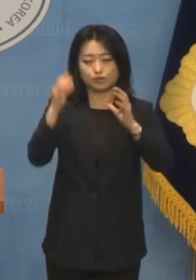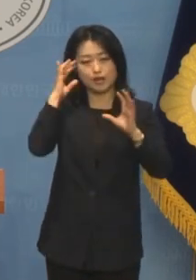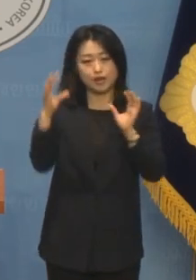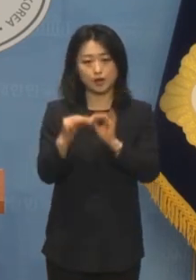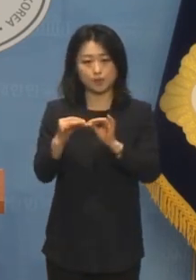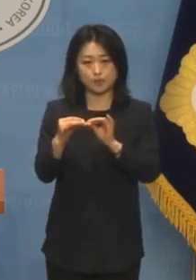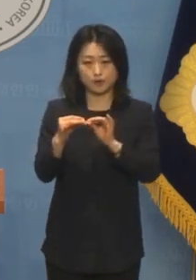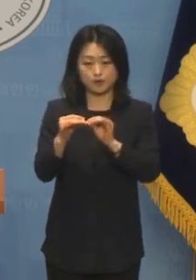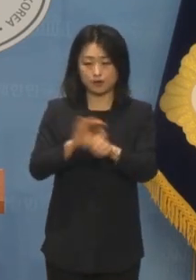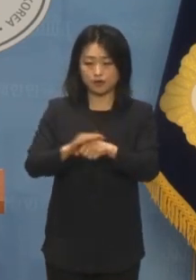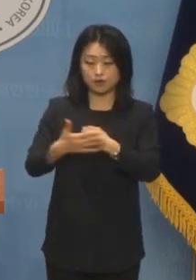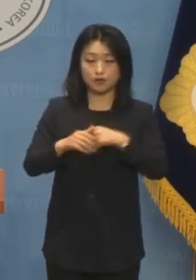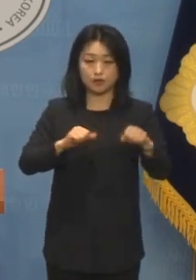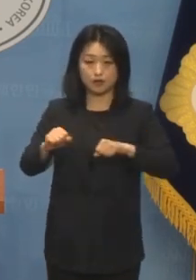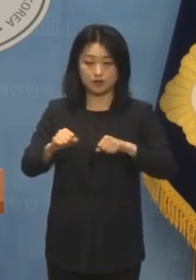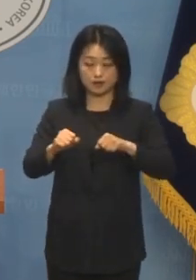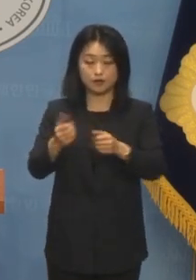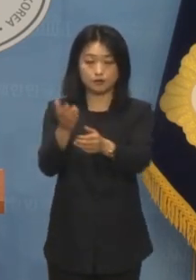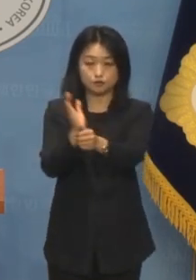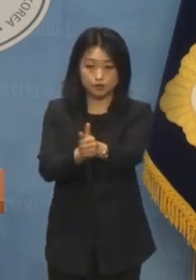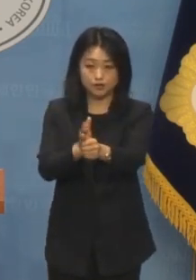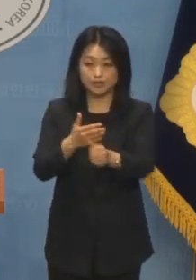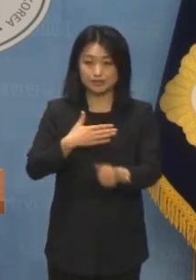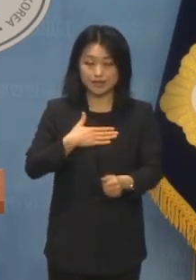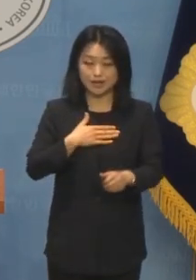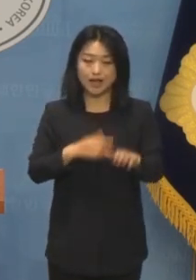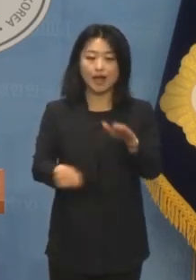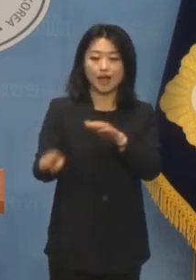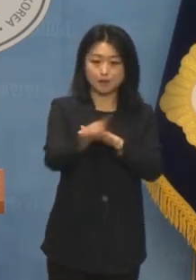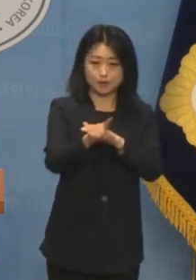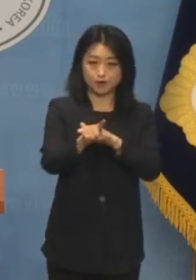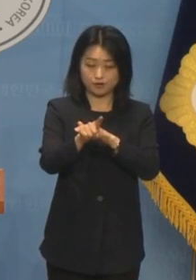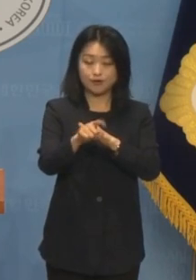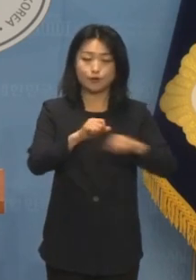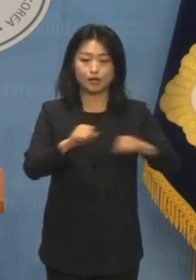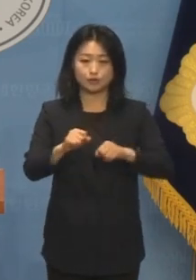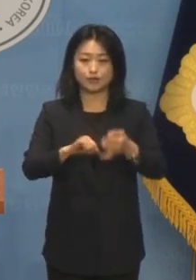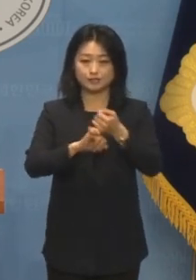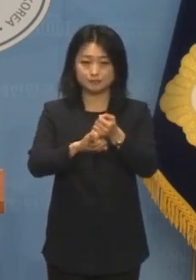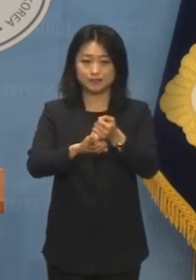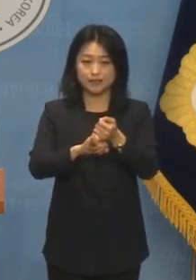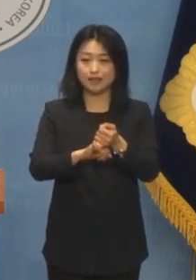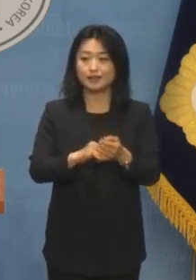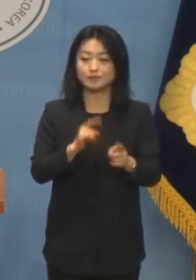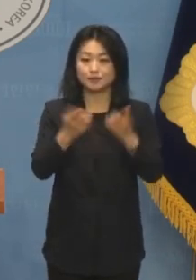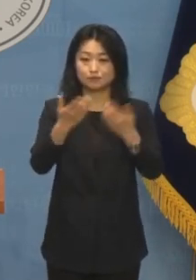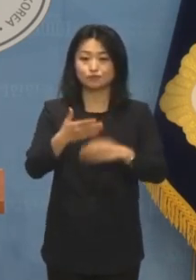합니다. 저 박충건이 가장 앞에 서겠습니다. 긴 시간 경청해 주셔서 감사합니다.